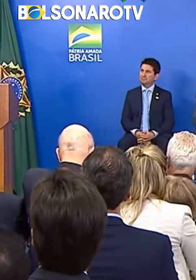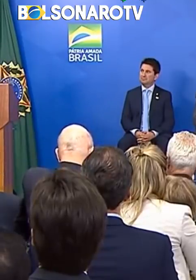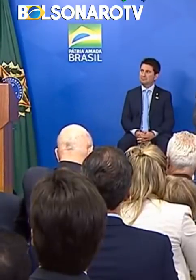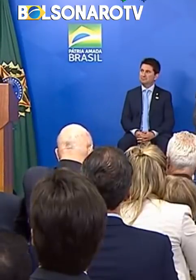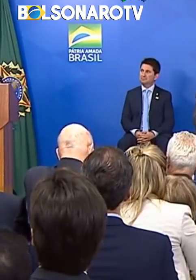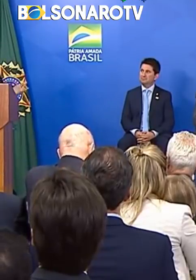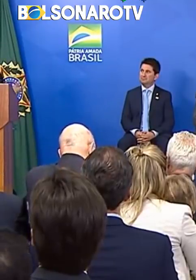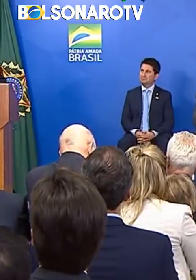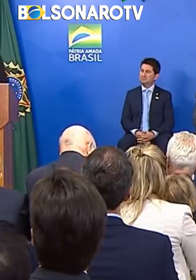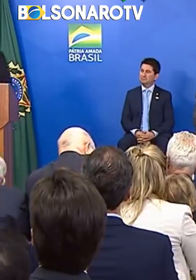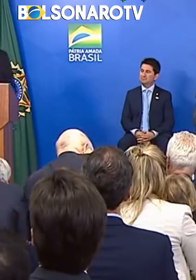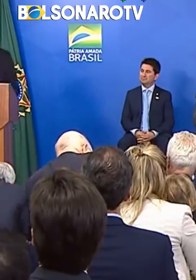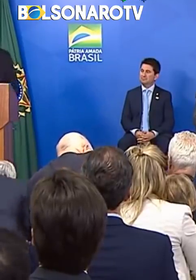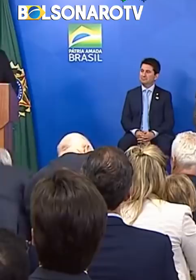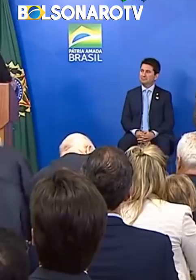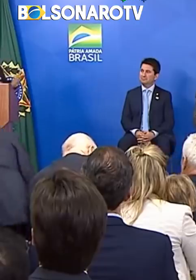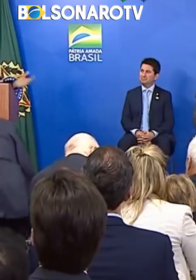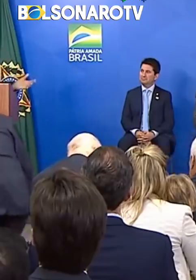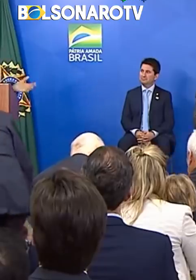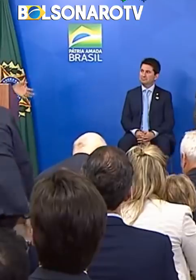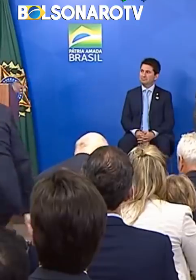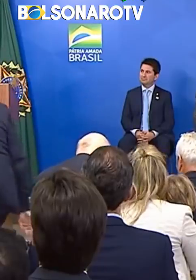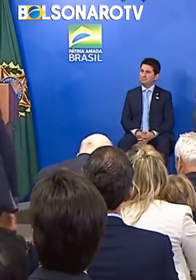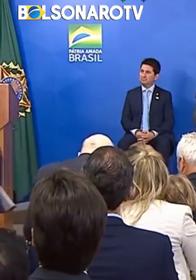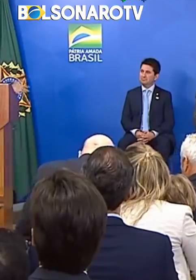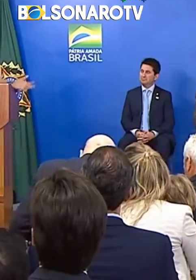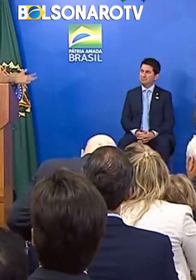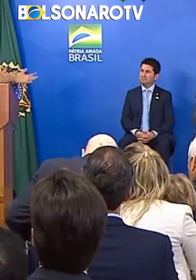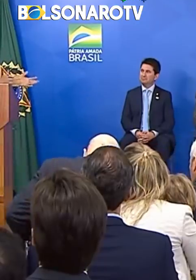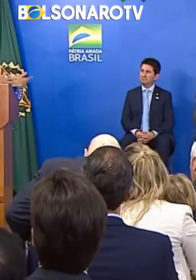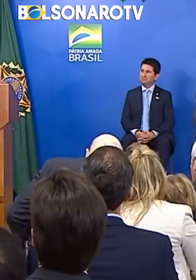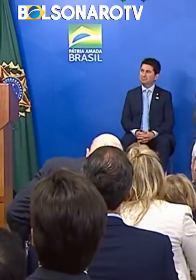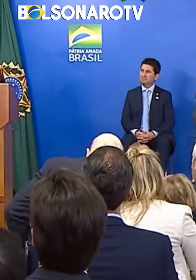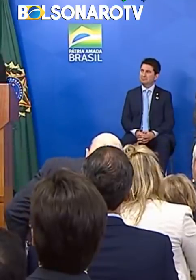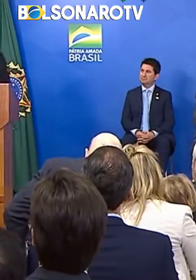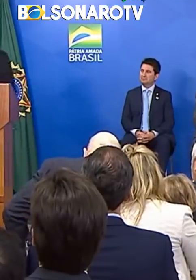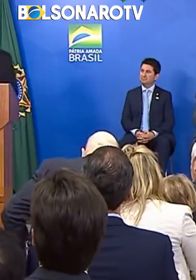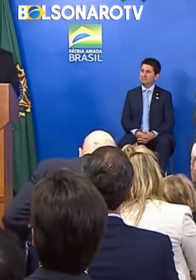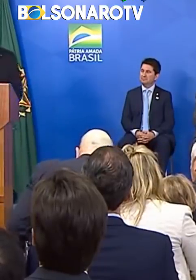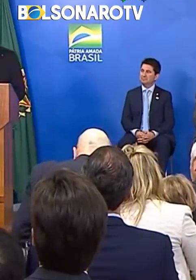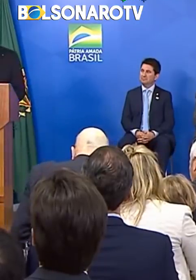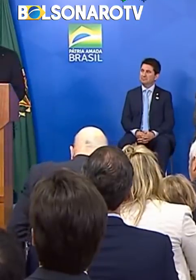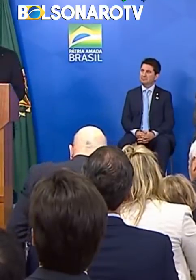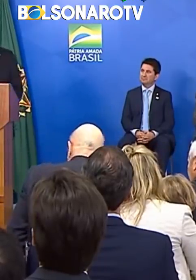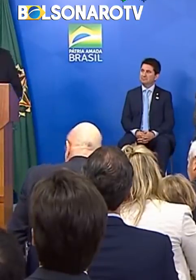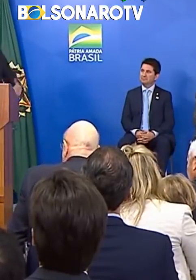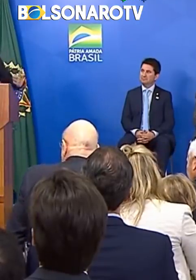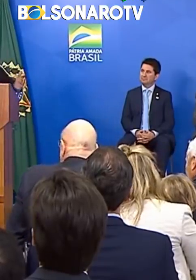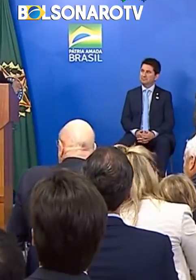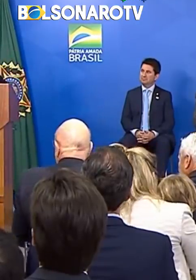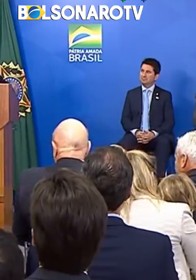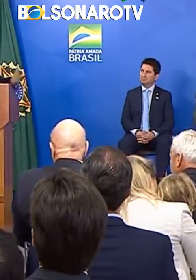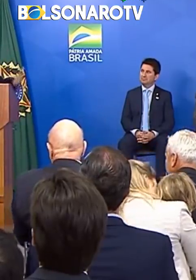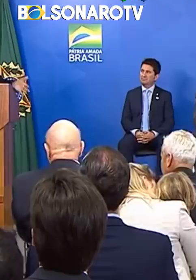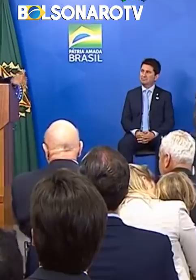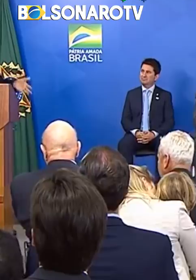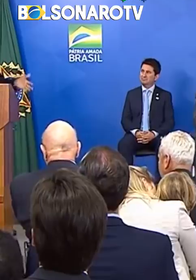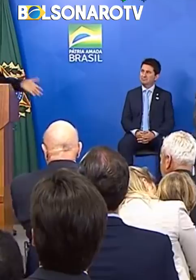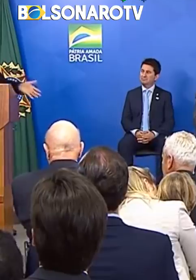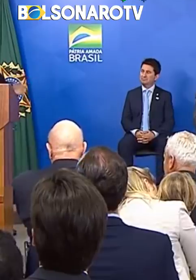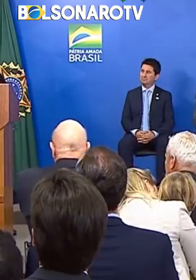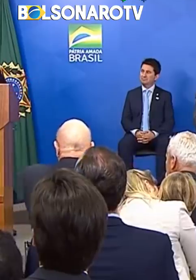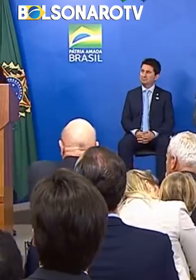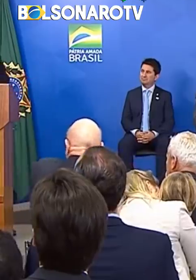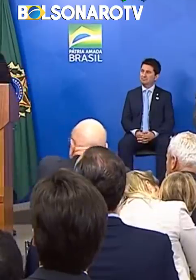dizendo que ela não resolveu os problemas. Se não fosse ela, feita no governo Temer, o Brasil estaria numa situação muito, mas muito